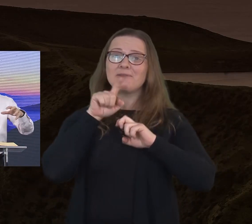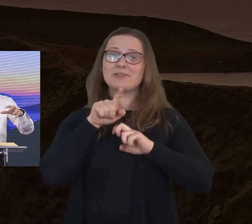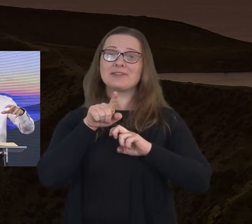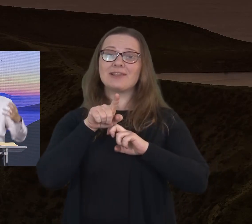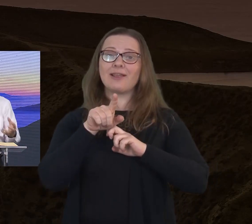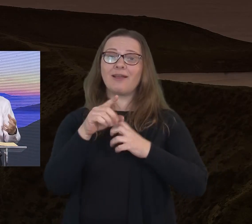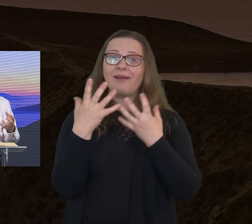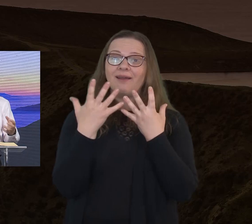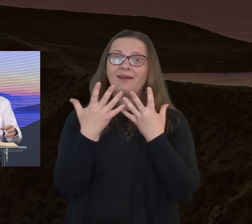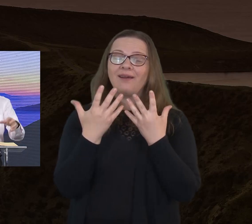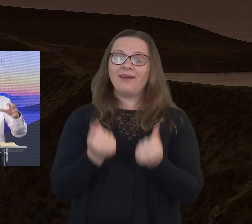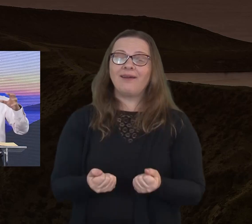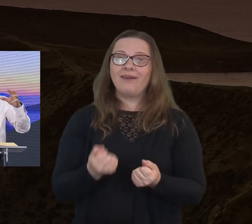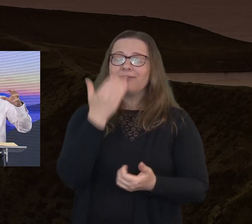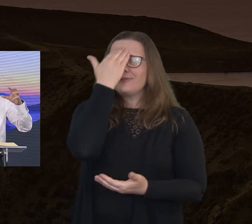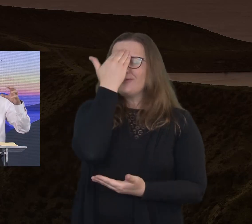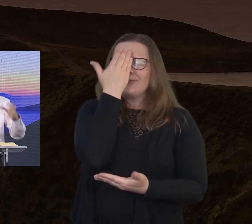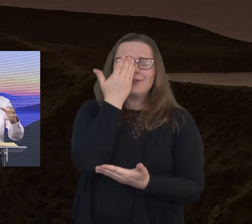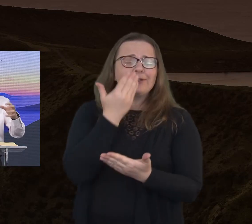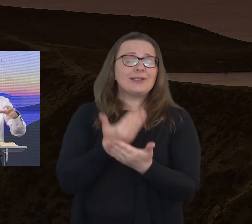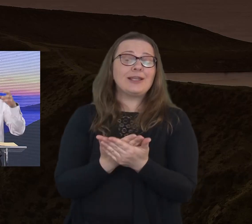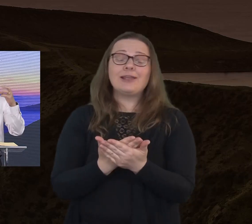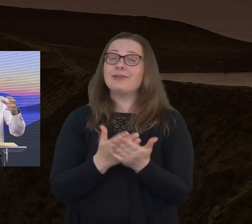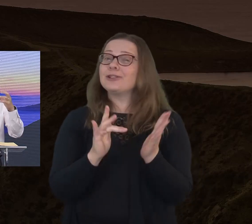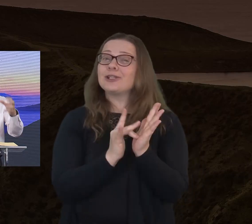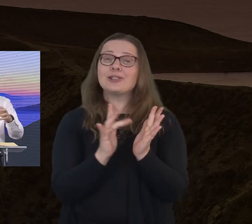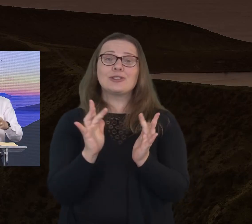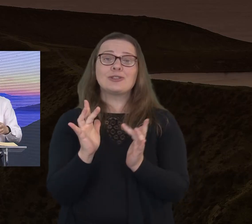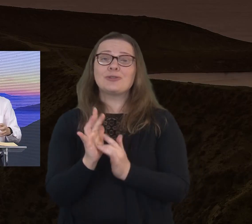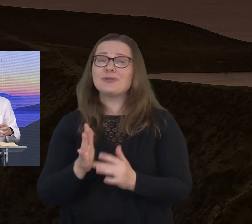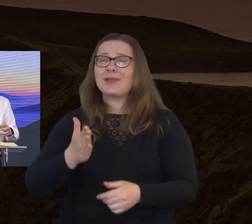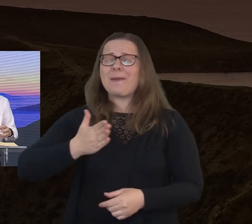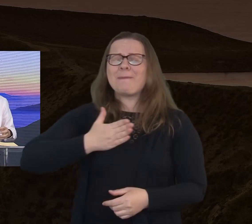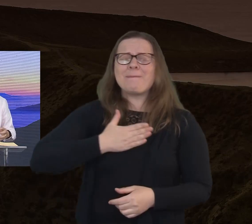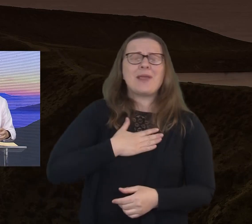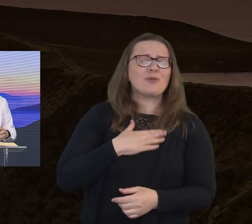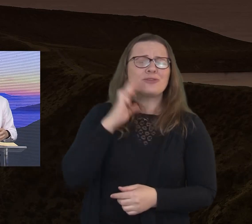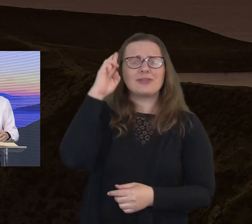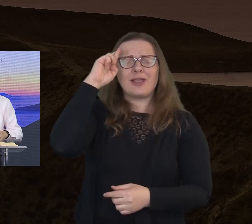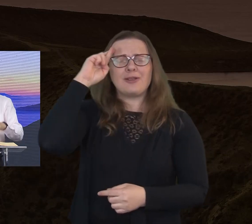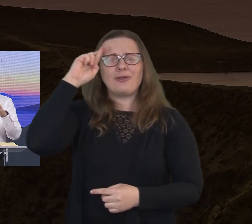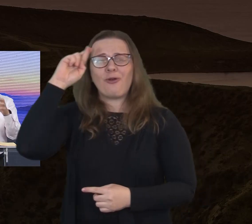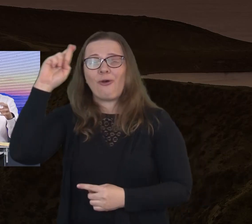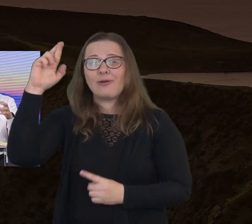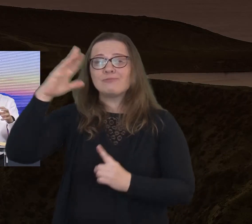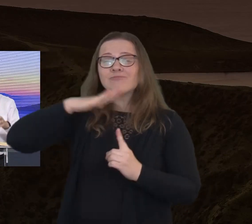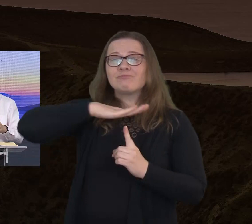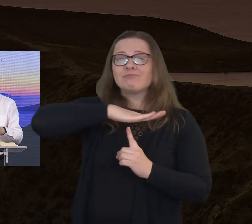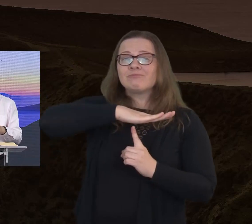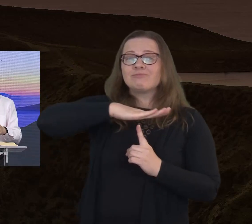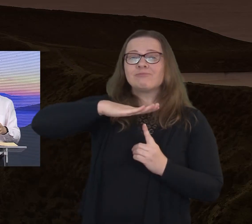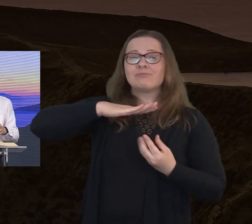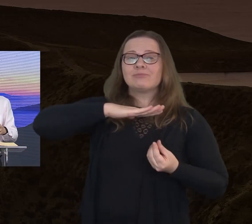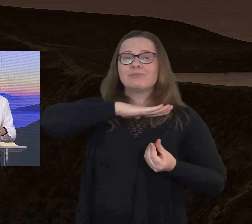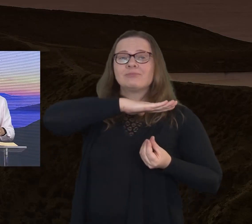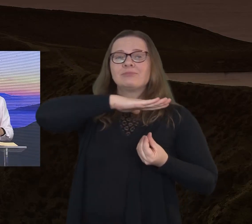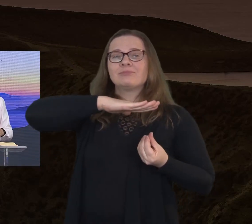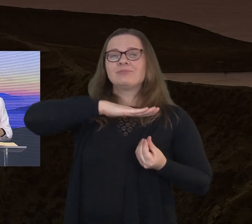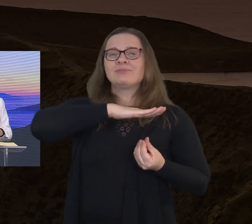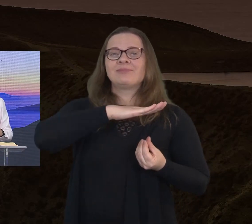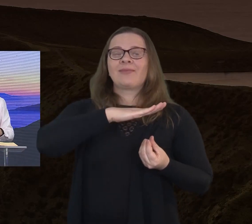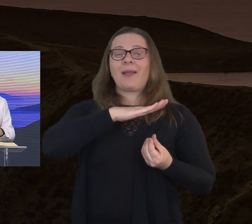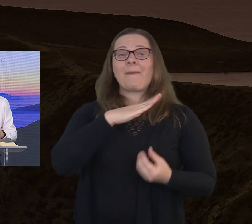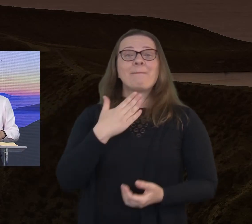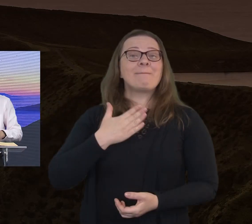você creu em Jesus, você confessou que Jesus é o seu cabeça, você confessou que Jesus é o seu Senhor,